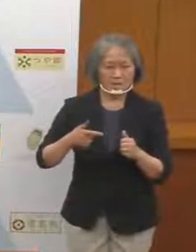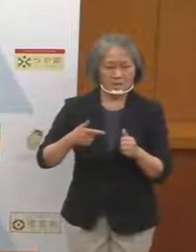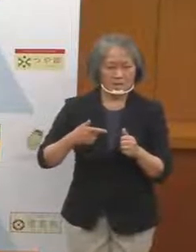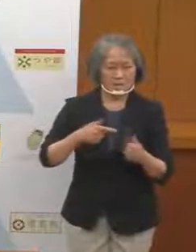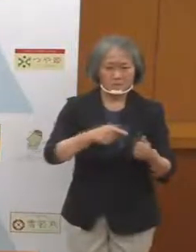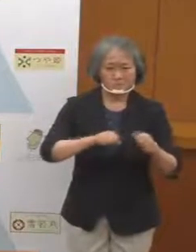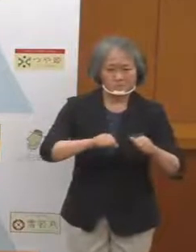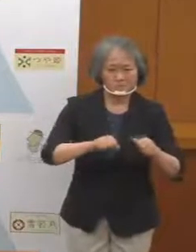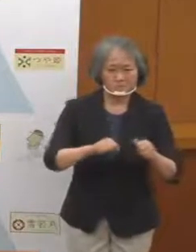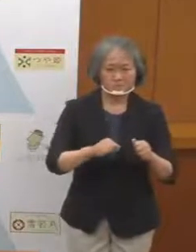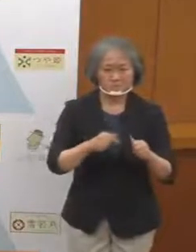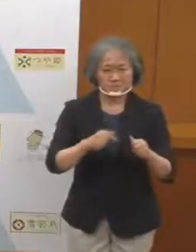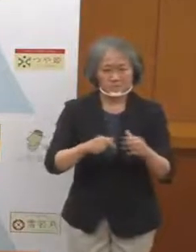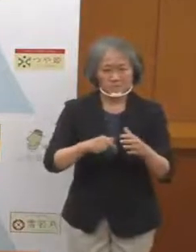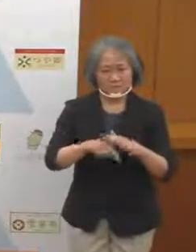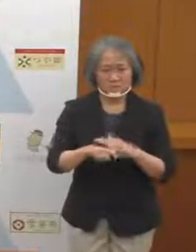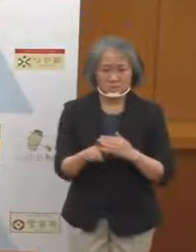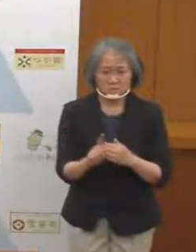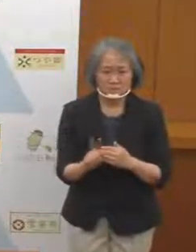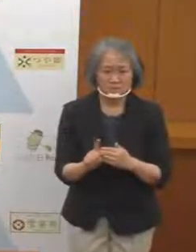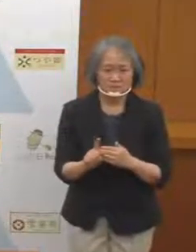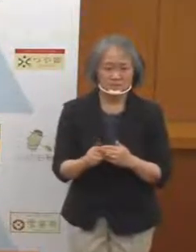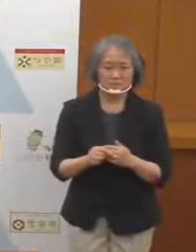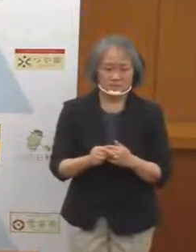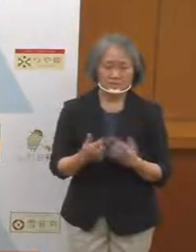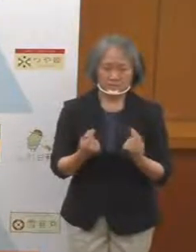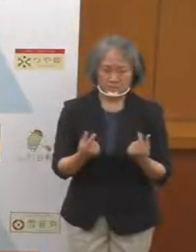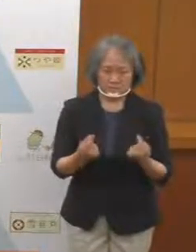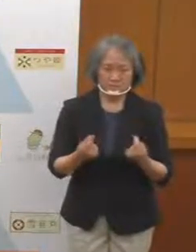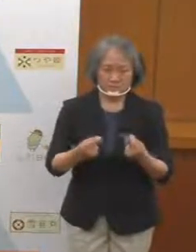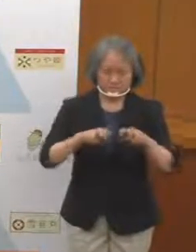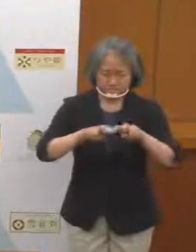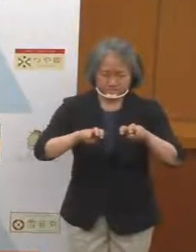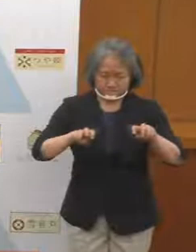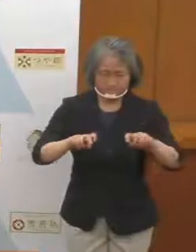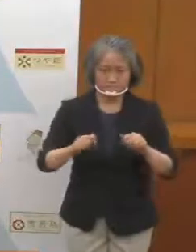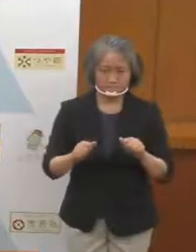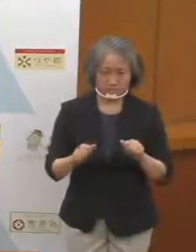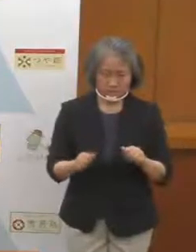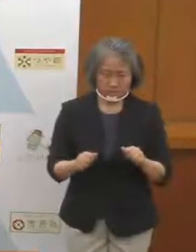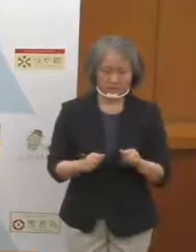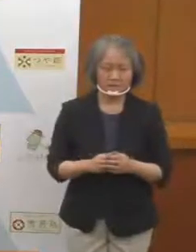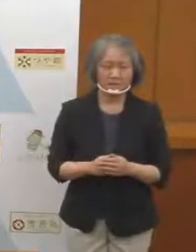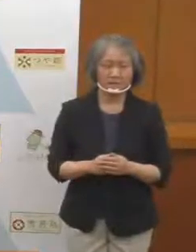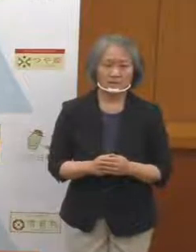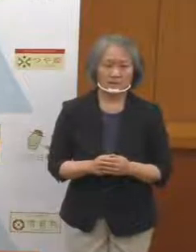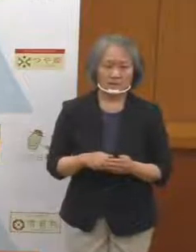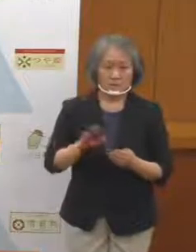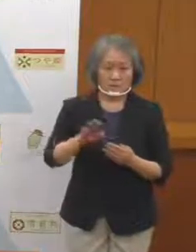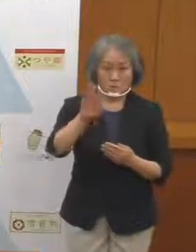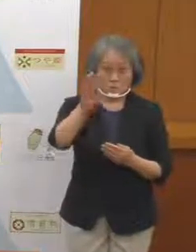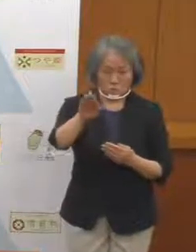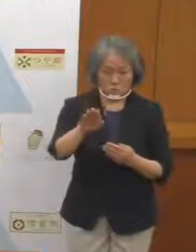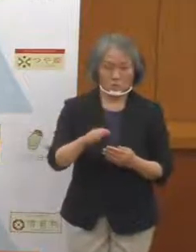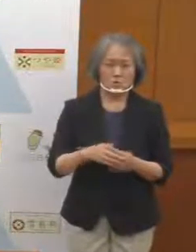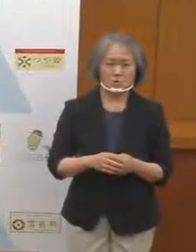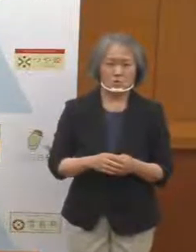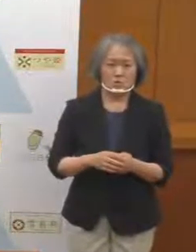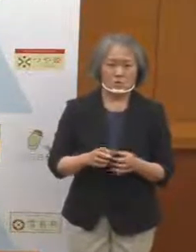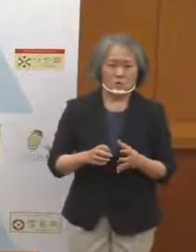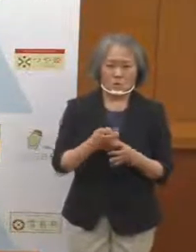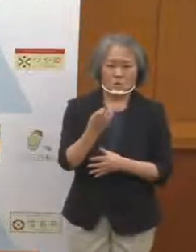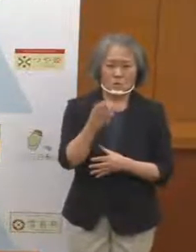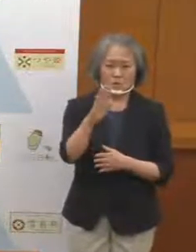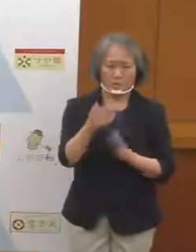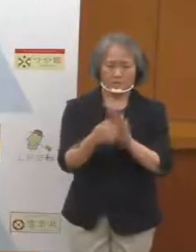ているようでありますけれどもしっかりと改名をしていただいて今後そういったことが起こらない